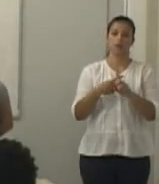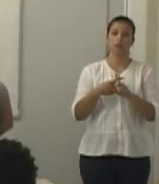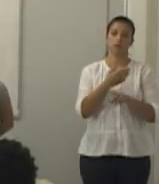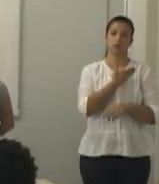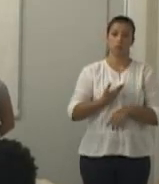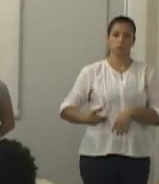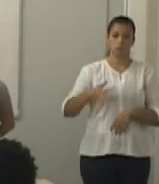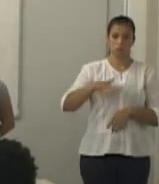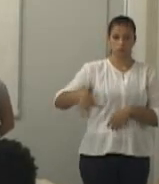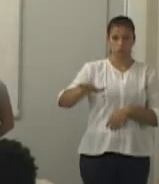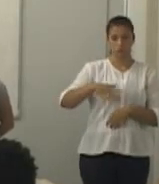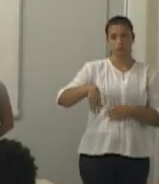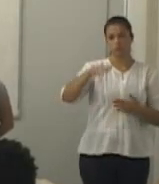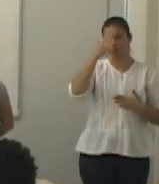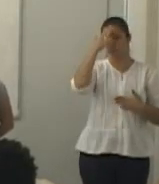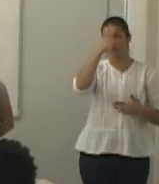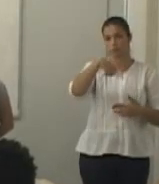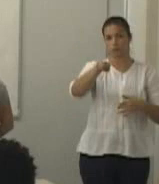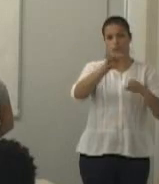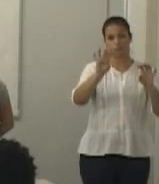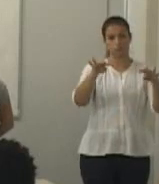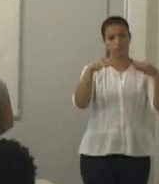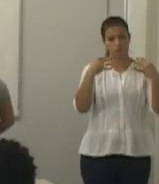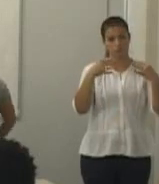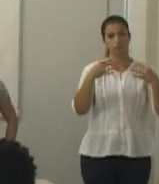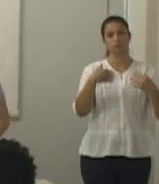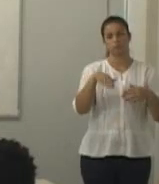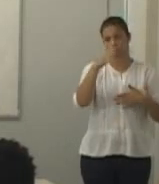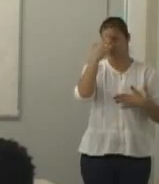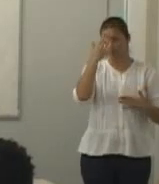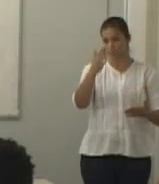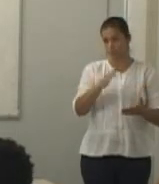Eu agradeço muito atenção de vocês eh